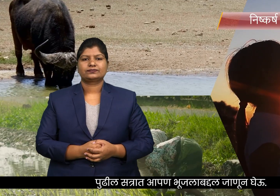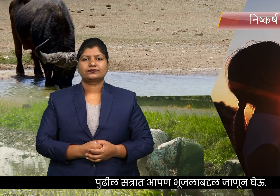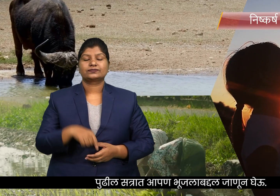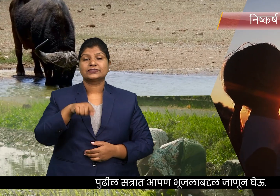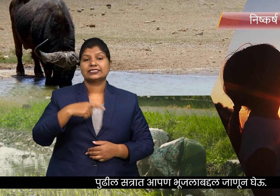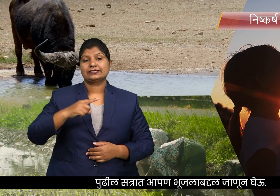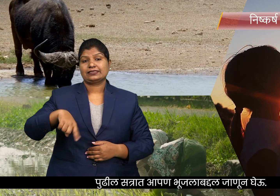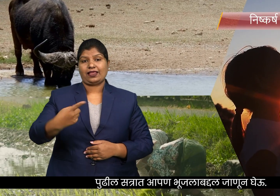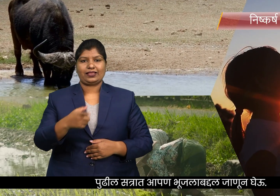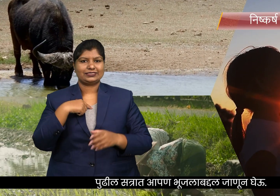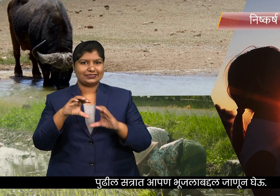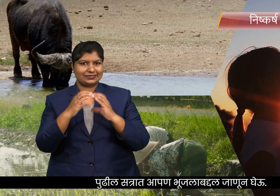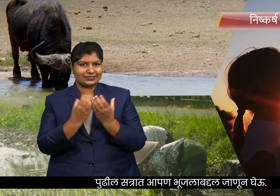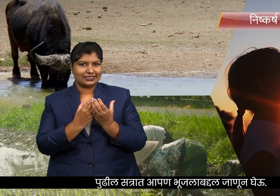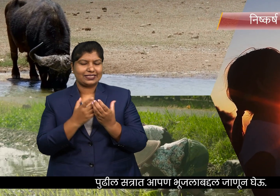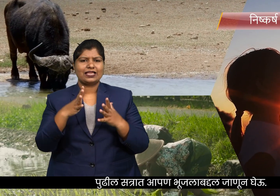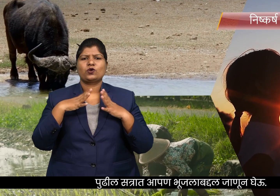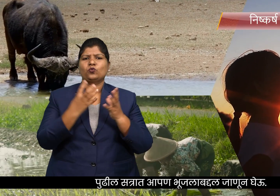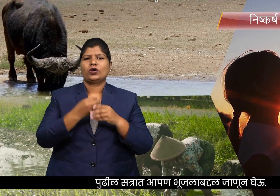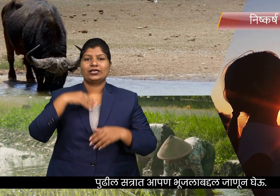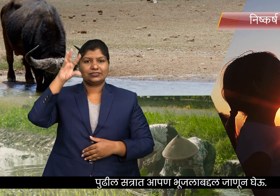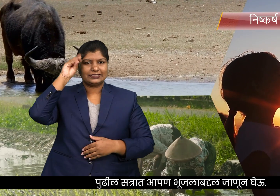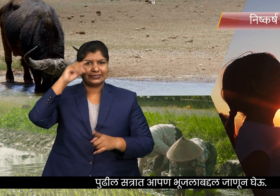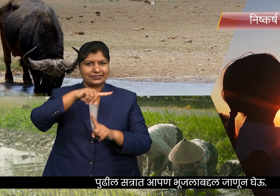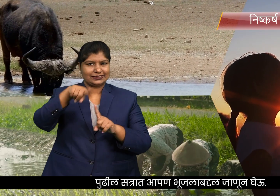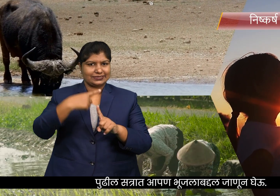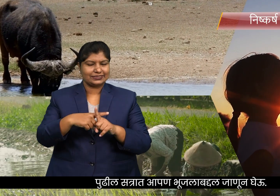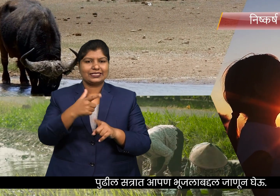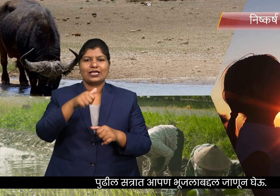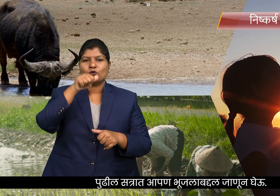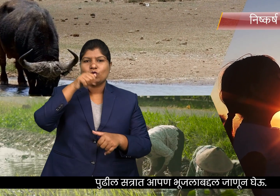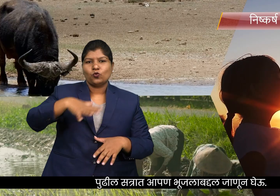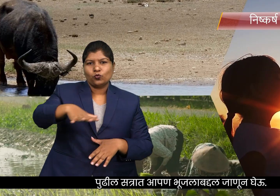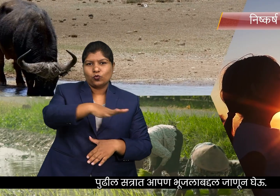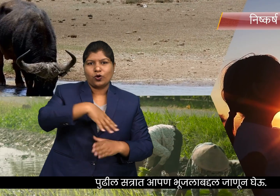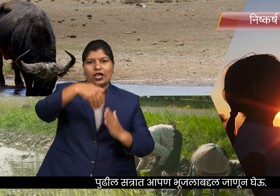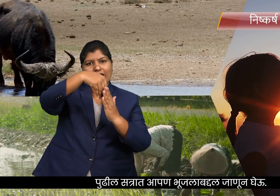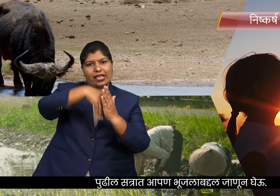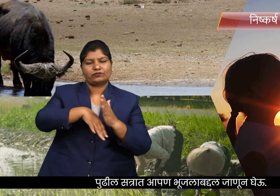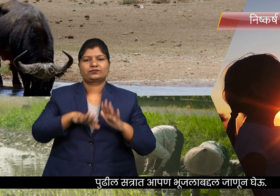पुढील सत्रात आपण भुजला बद्दल जाणून घेऊया.